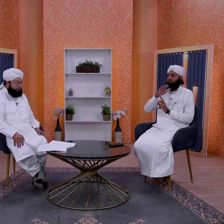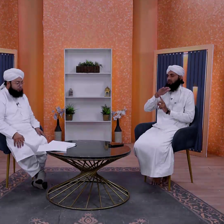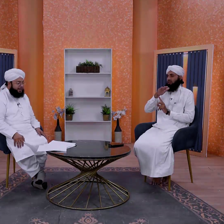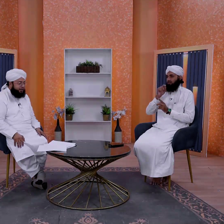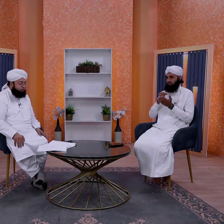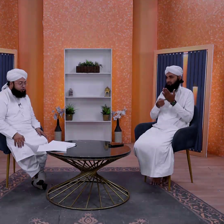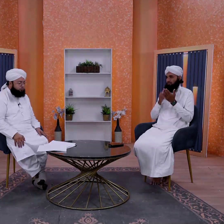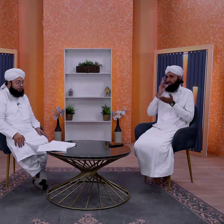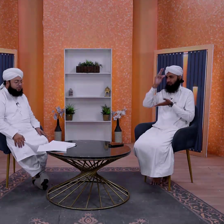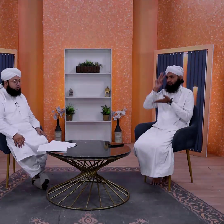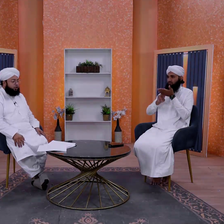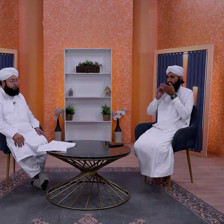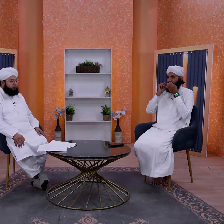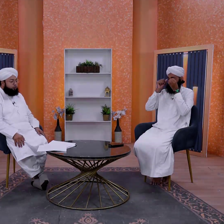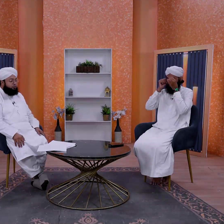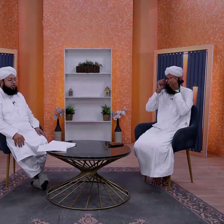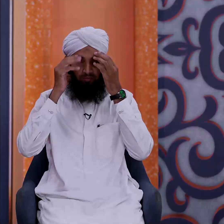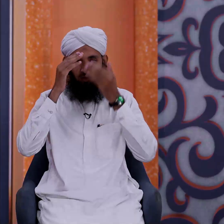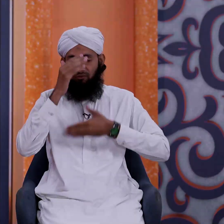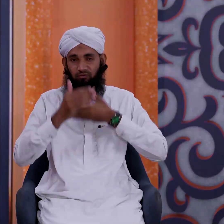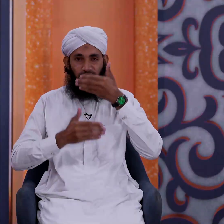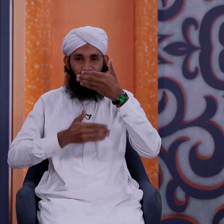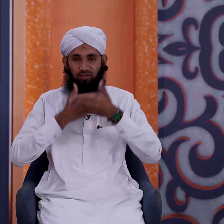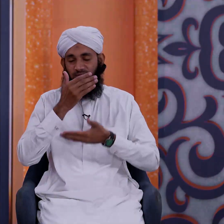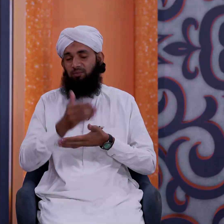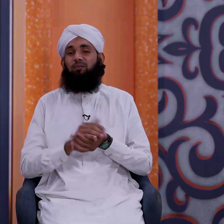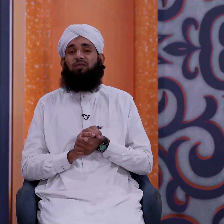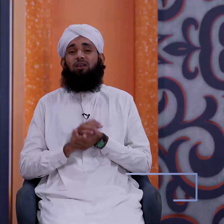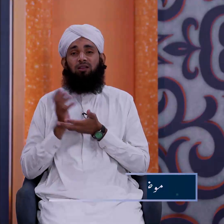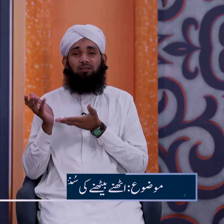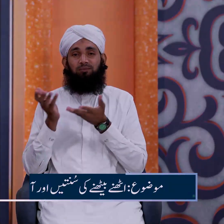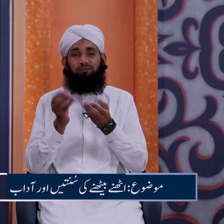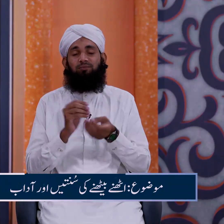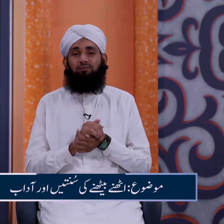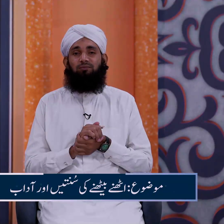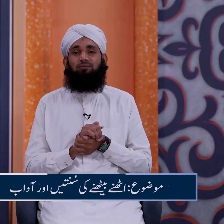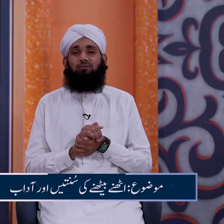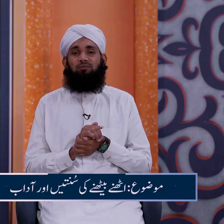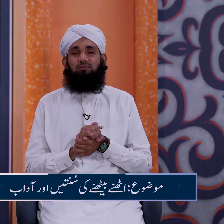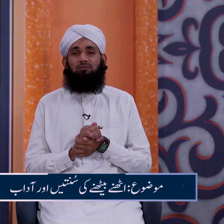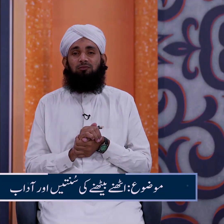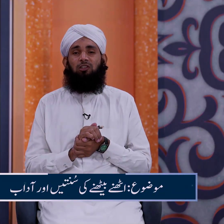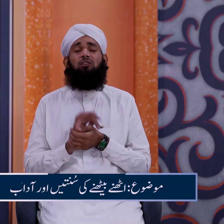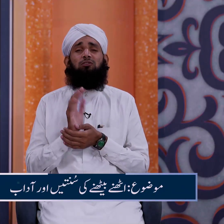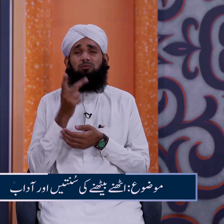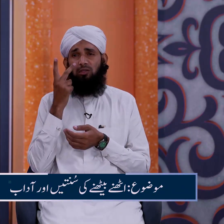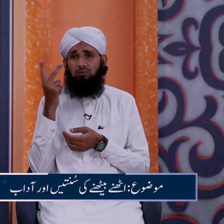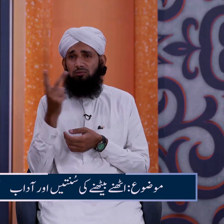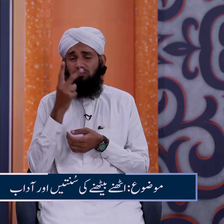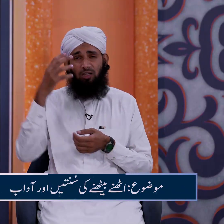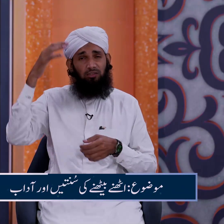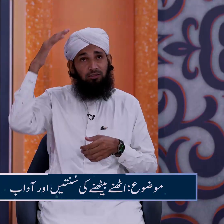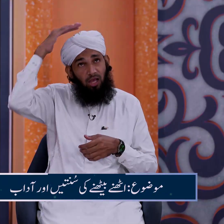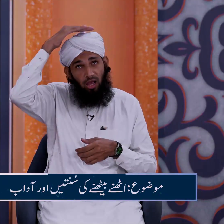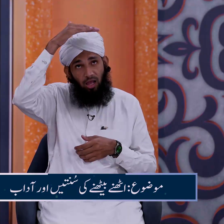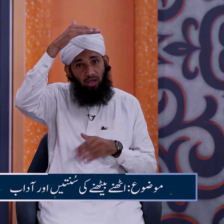جل کے محبوب دانہ غیوب منزہ عن العیوب صلی اللہ علیہ وسلم نے فرمایا, جب تم میں سے کوئی سائے میں